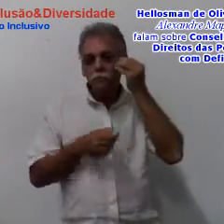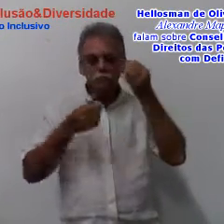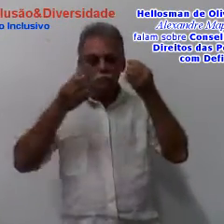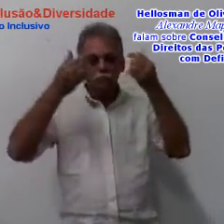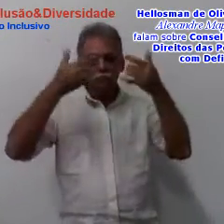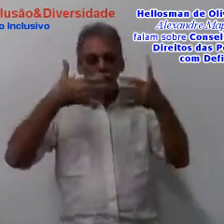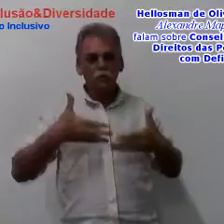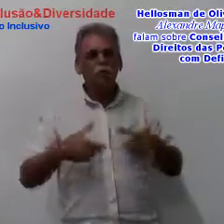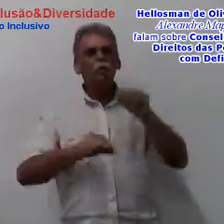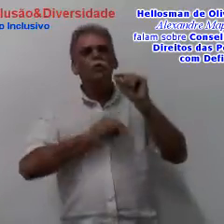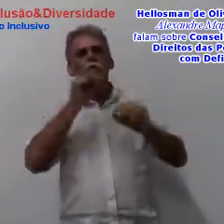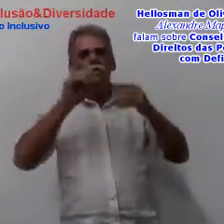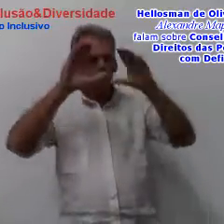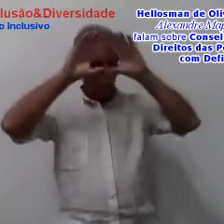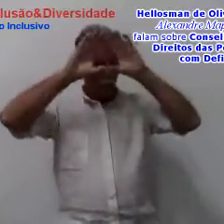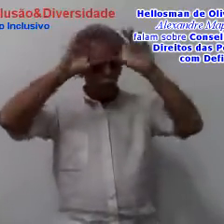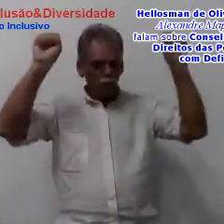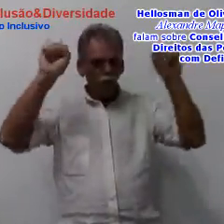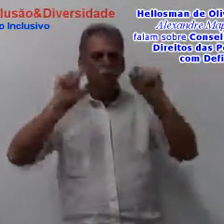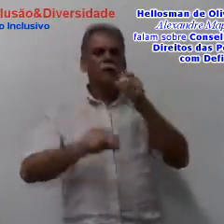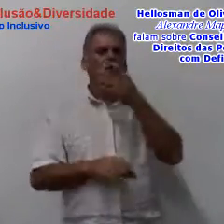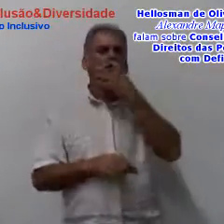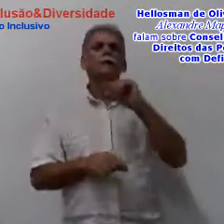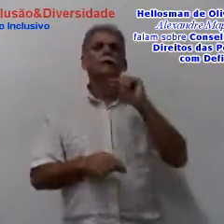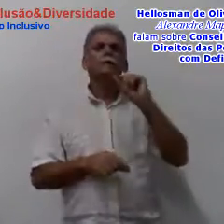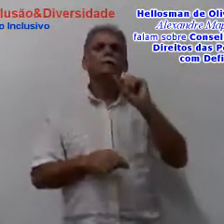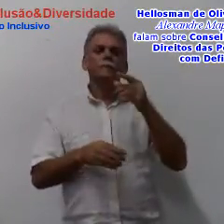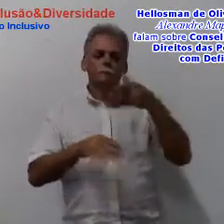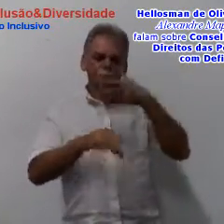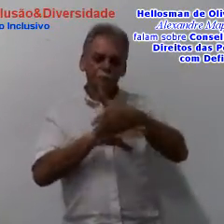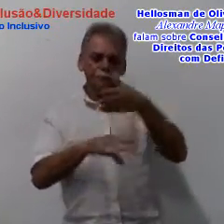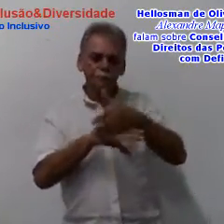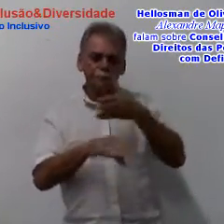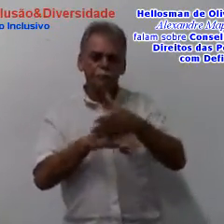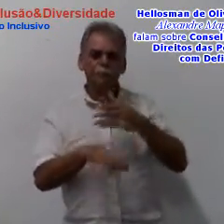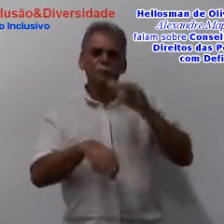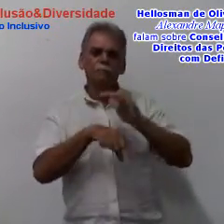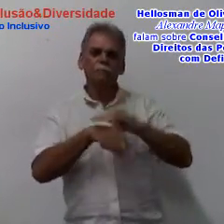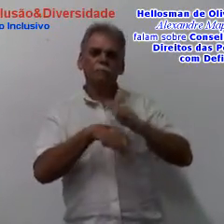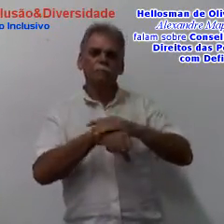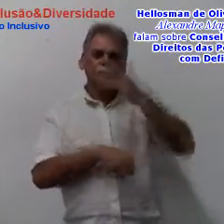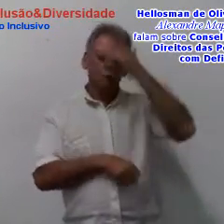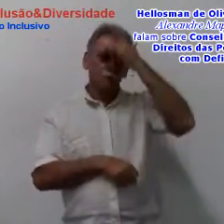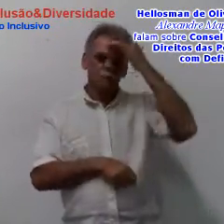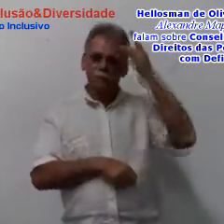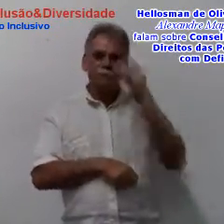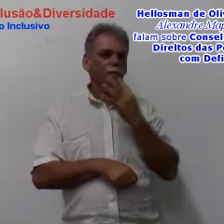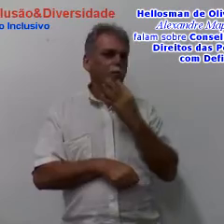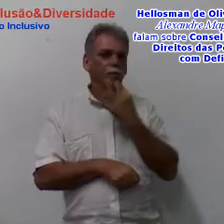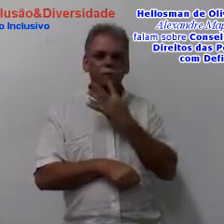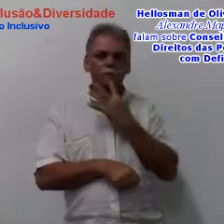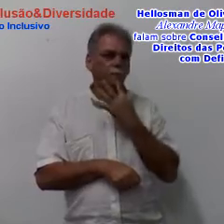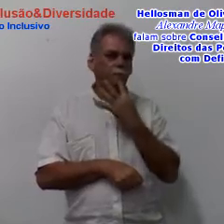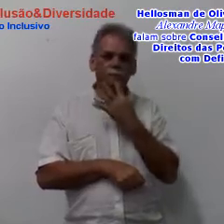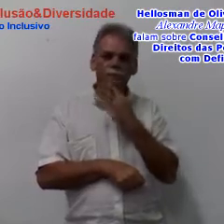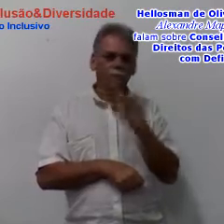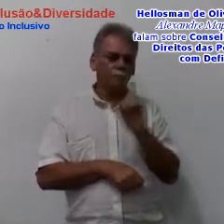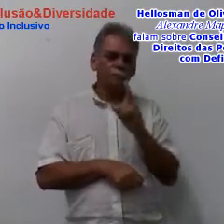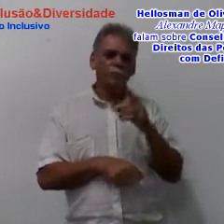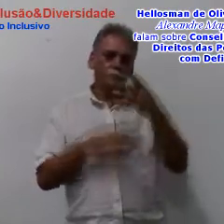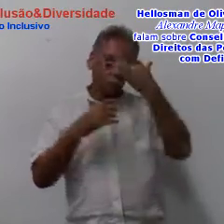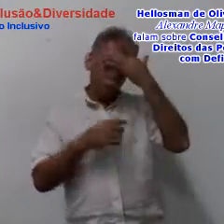tentar destrinchar o que é esse conselho, o que são os conselhos, que muita gente não conhece ou muita